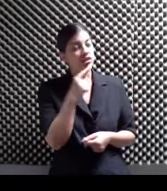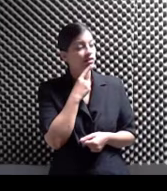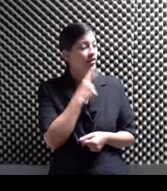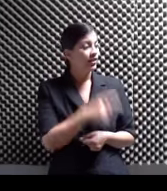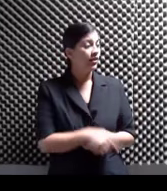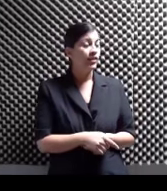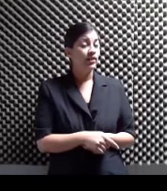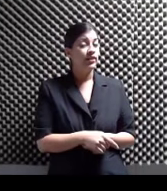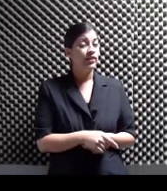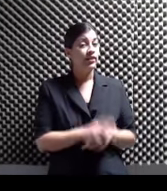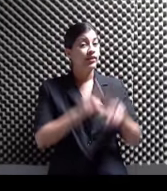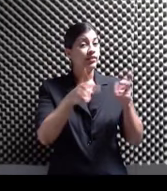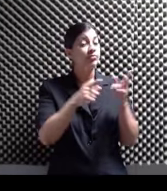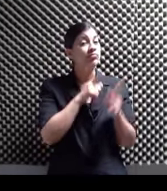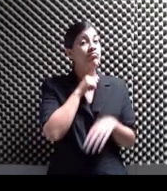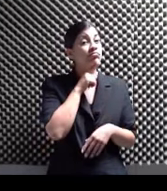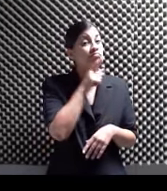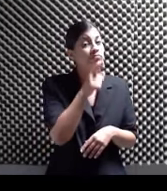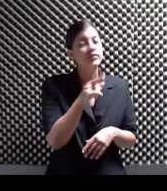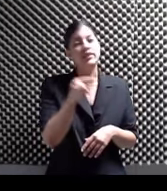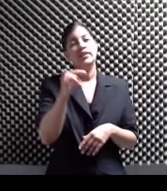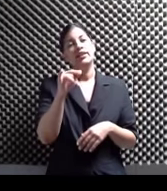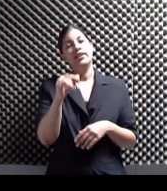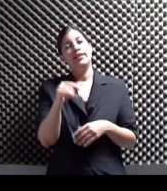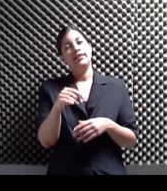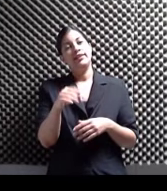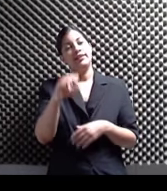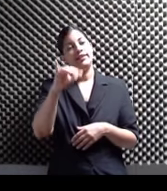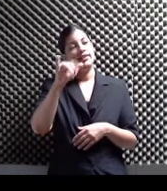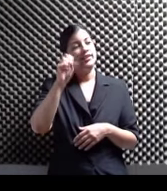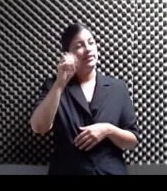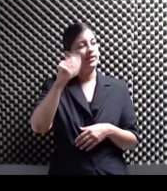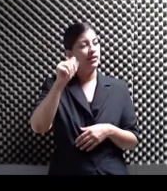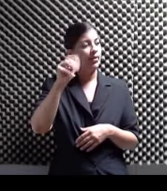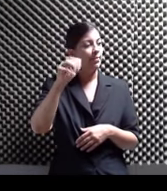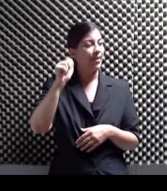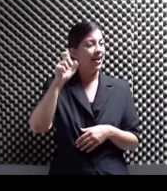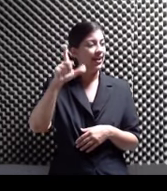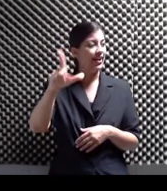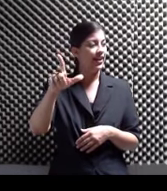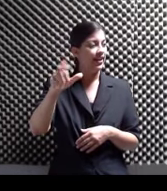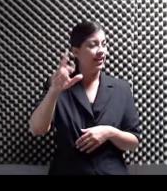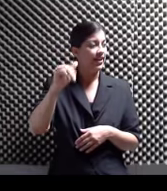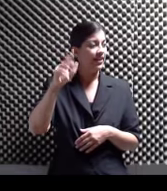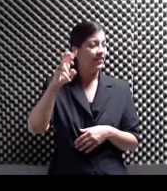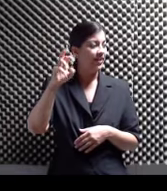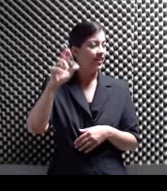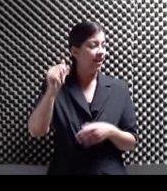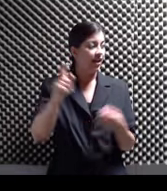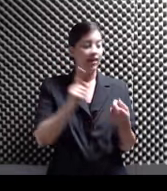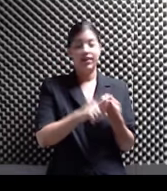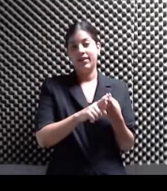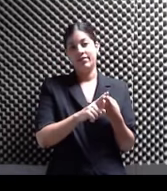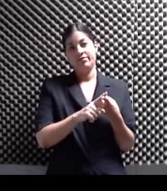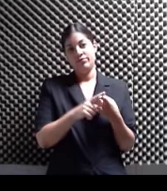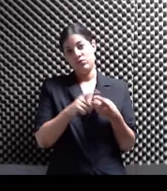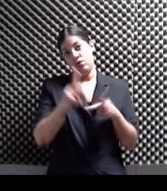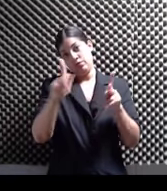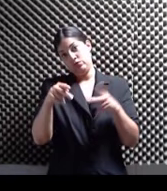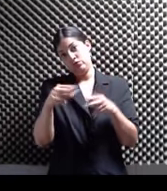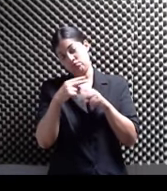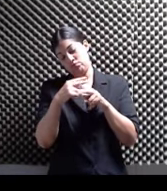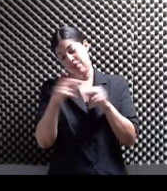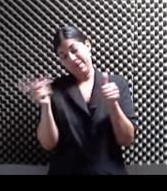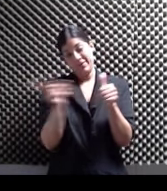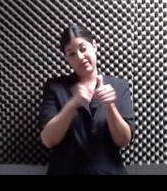toman muchos temas de Ismael Rivera. Okay. El personaje principal se llama Maelo. El personaje principal se llama Maelo porque él